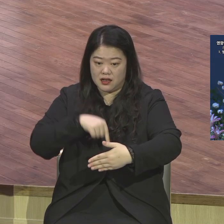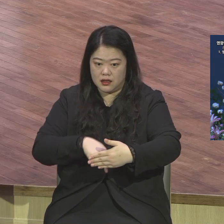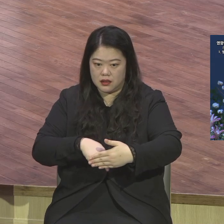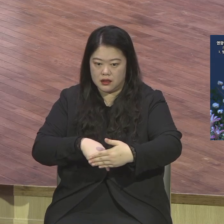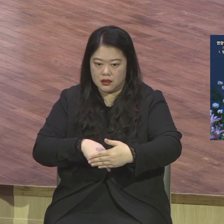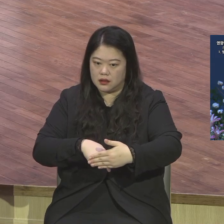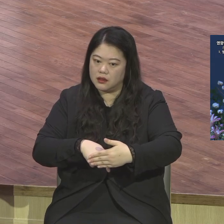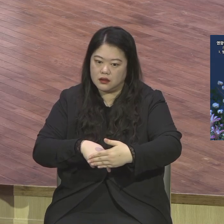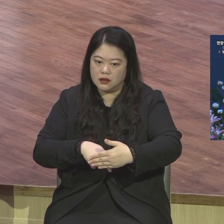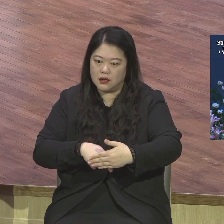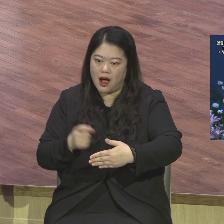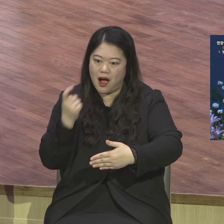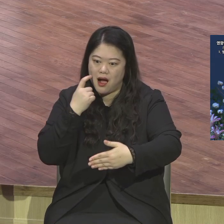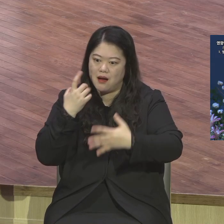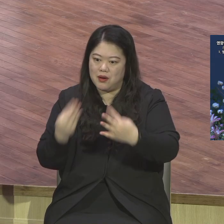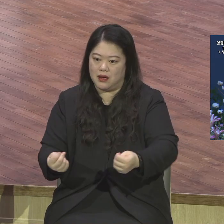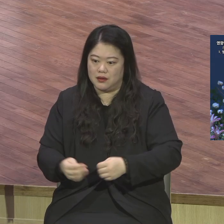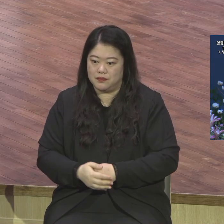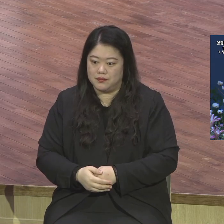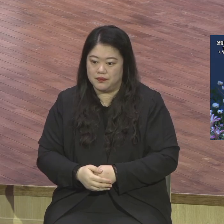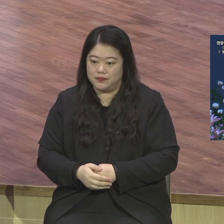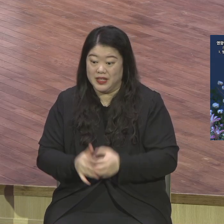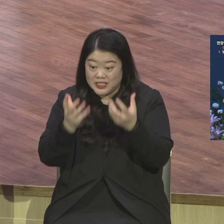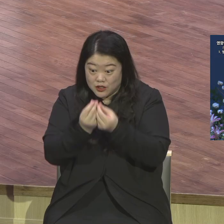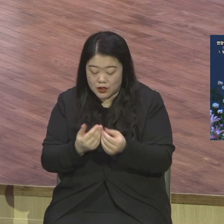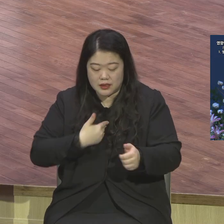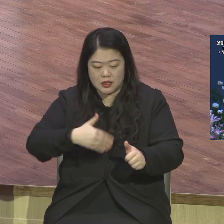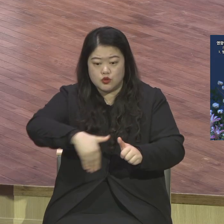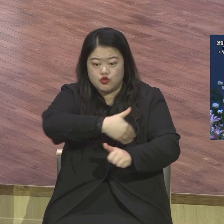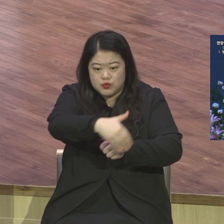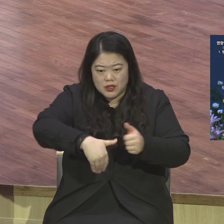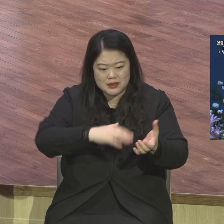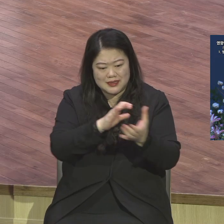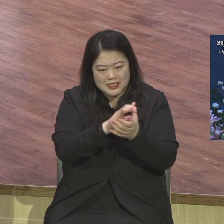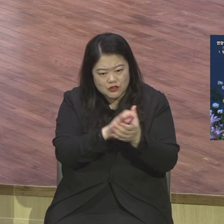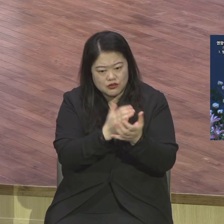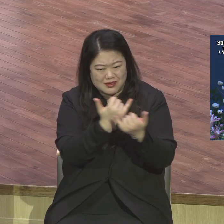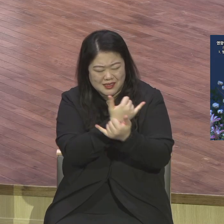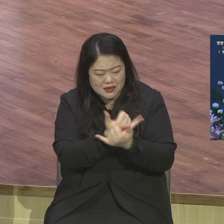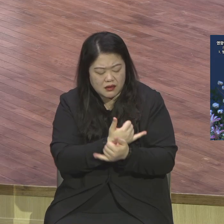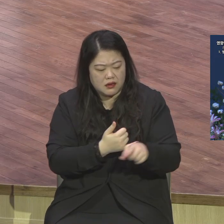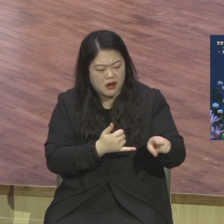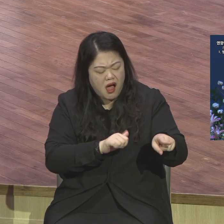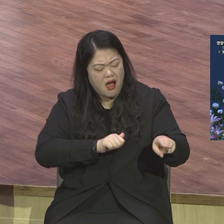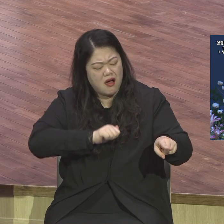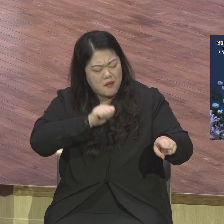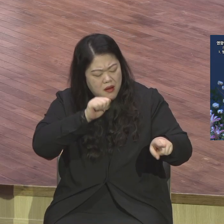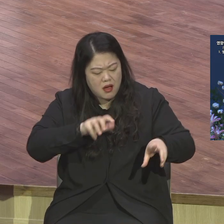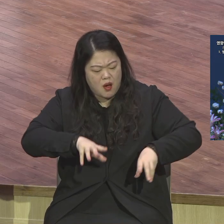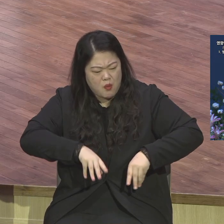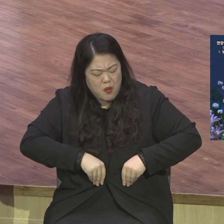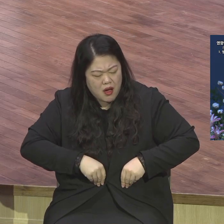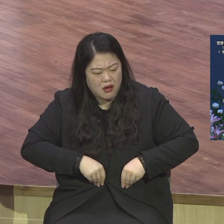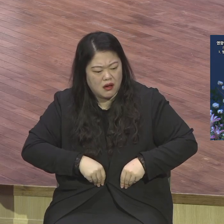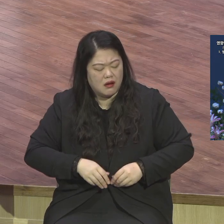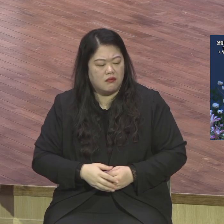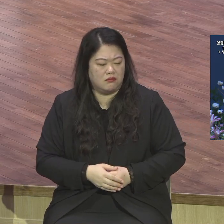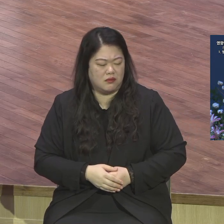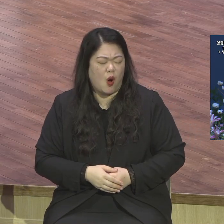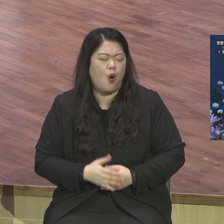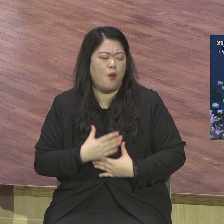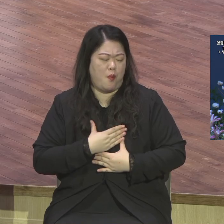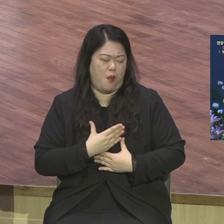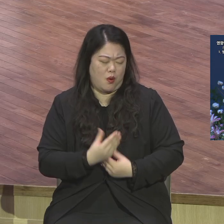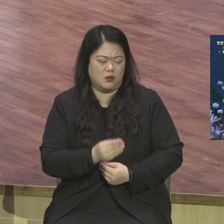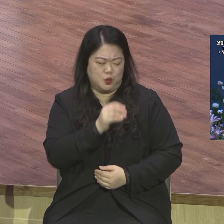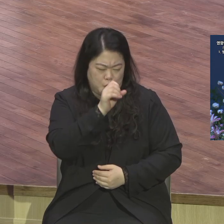형제나 자매가 헐벗고 일용할 양식이 없는데 말로만 평안히 가라, 덥게